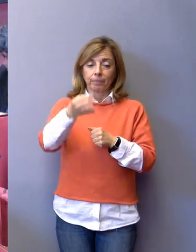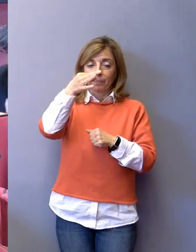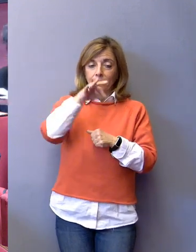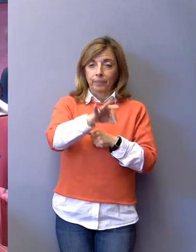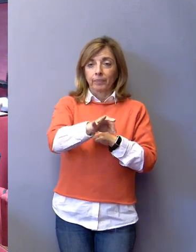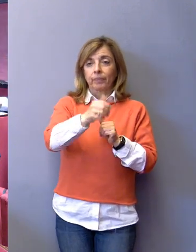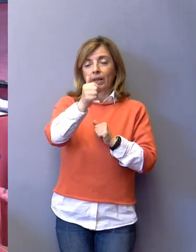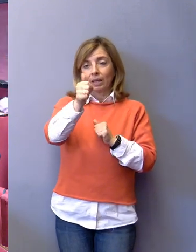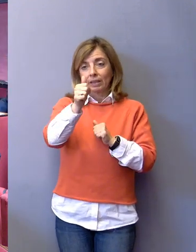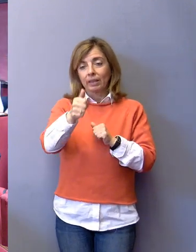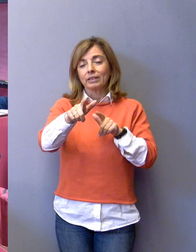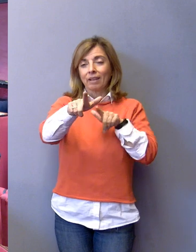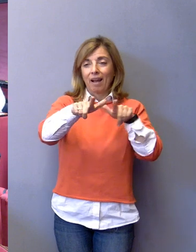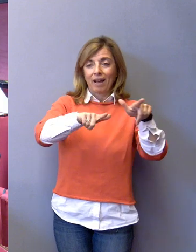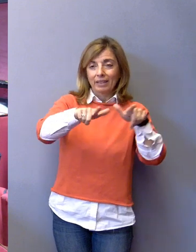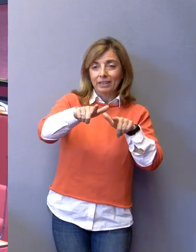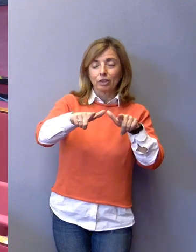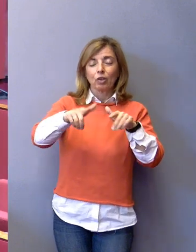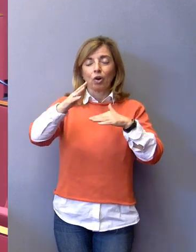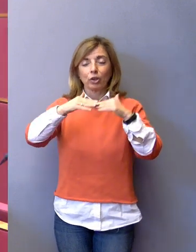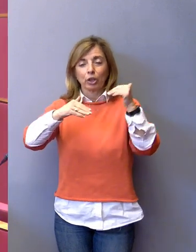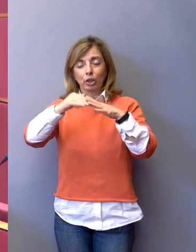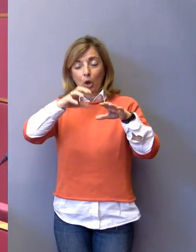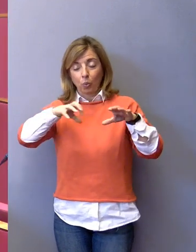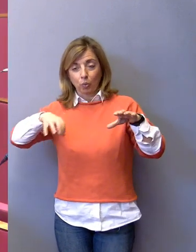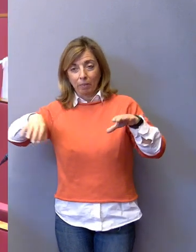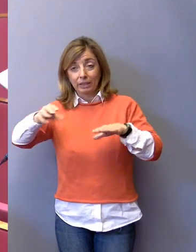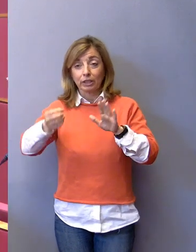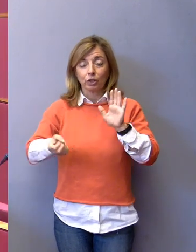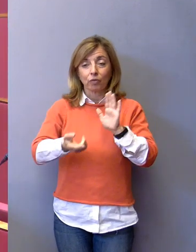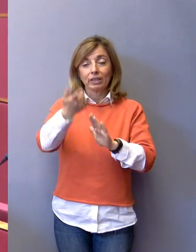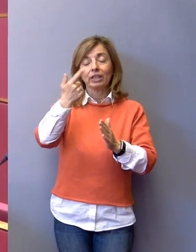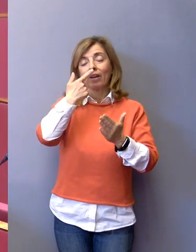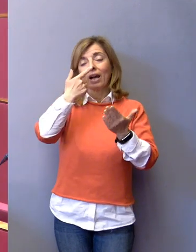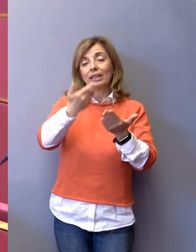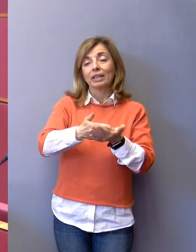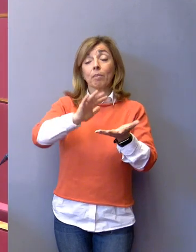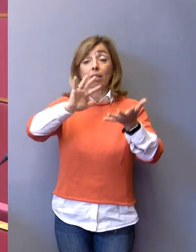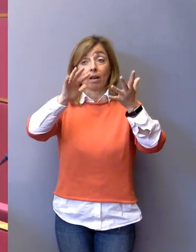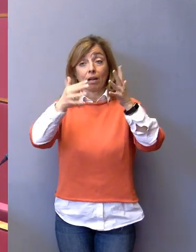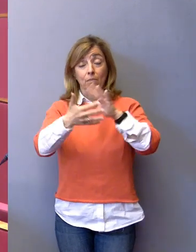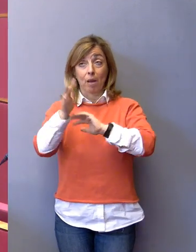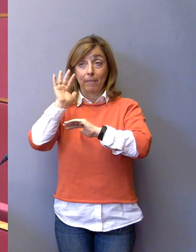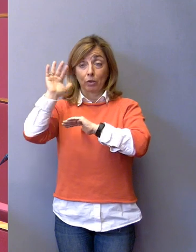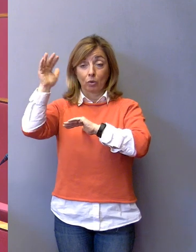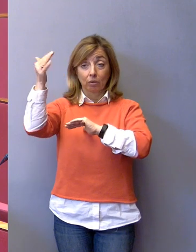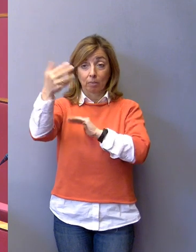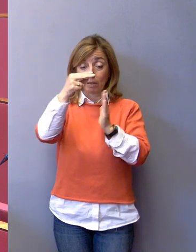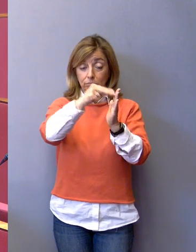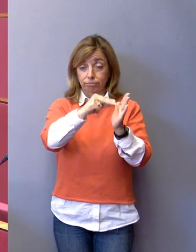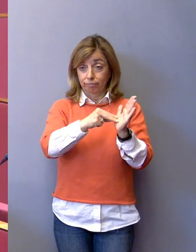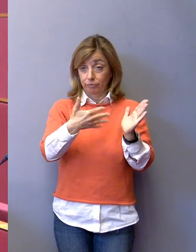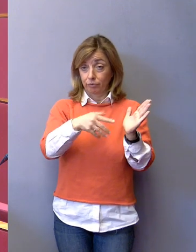che le caratteristiche architettoniche e urbanistiche innovative e di adattamento al cambiamento climatico richiamate